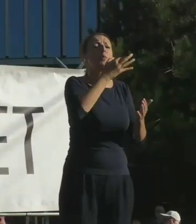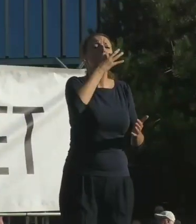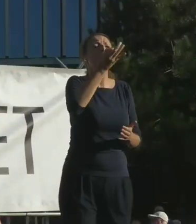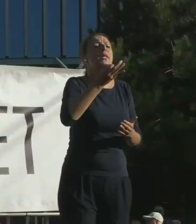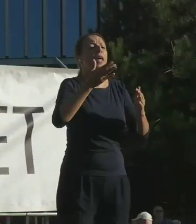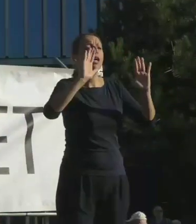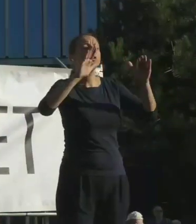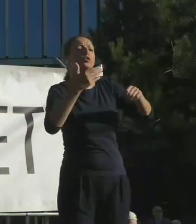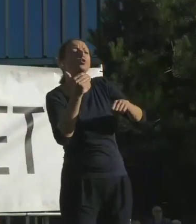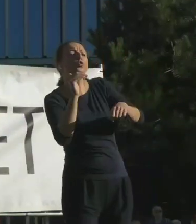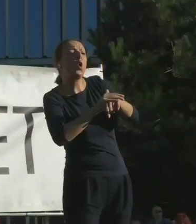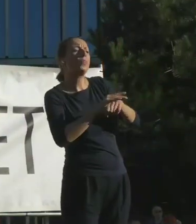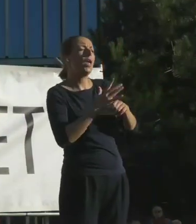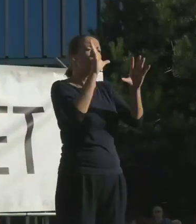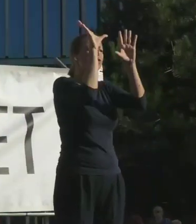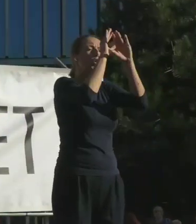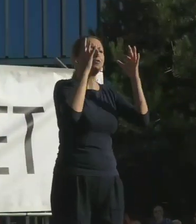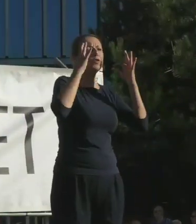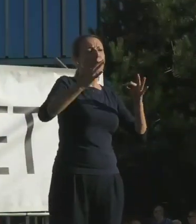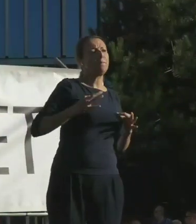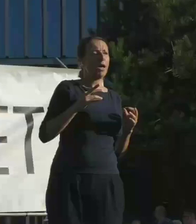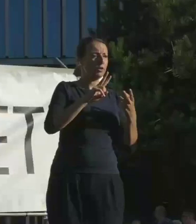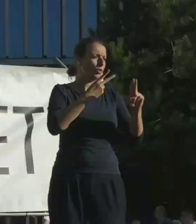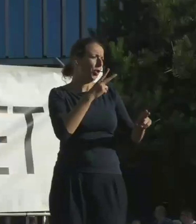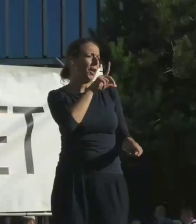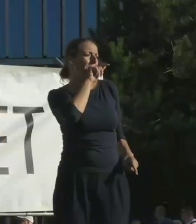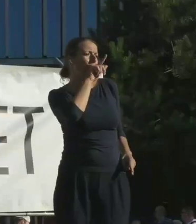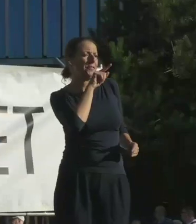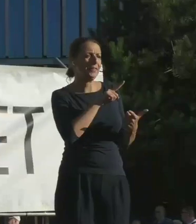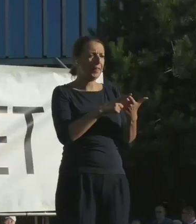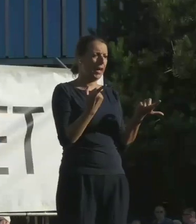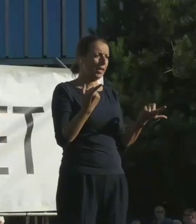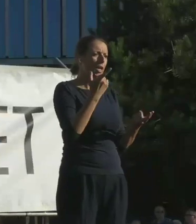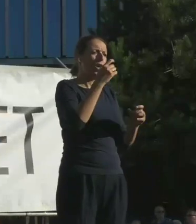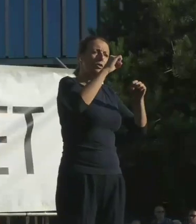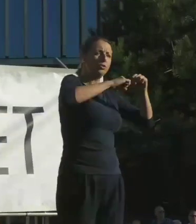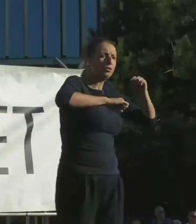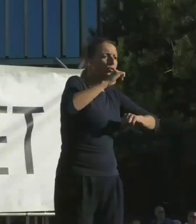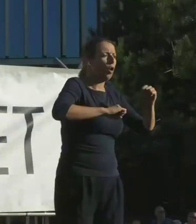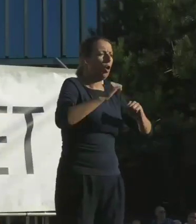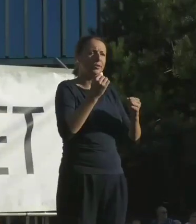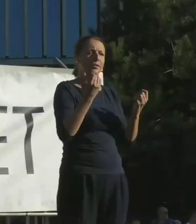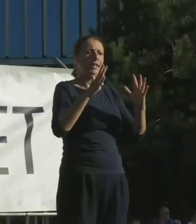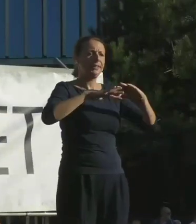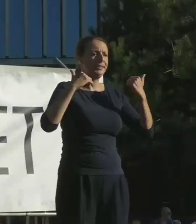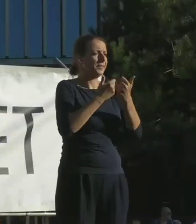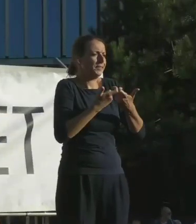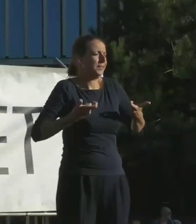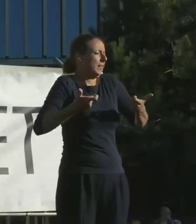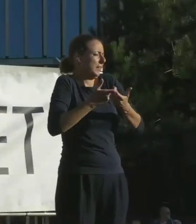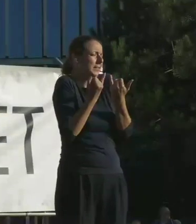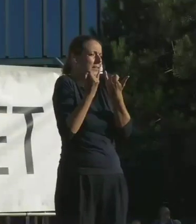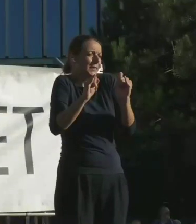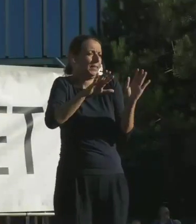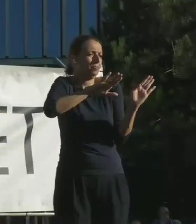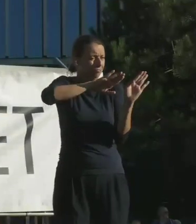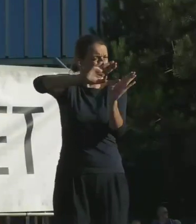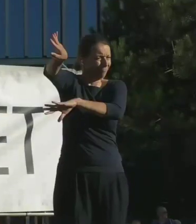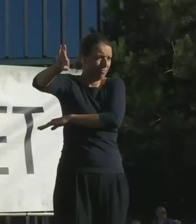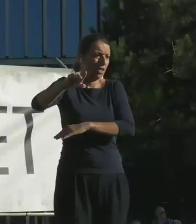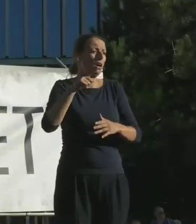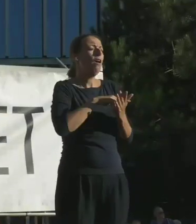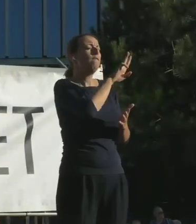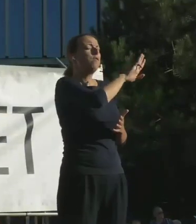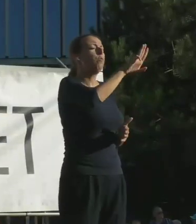Senatu, sądów, prokuratur czy z Twittera. Wystarczy, że wchodzisz na womenhelp.org, wypełniasz konsultację, a